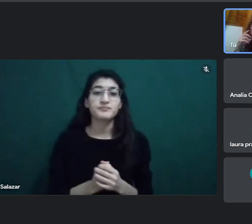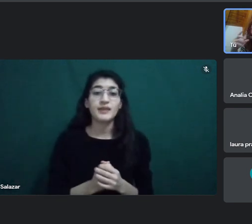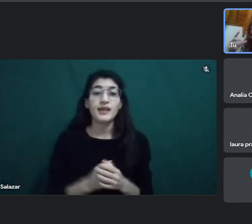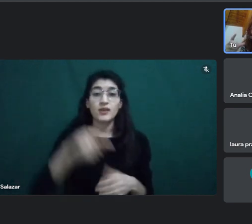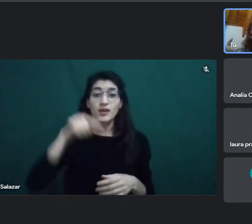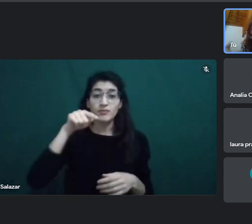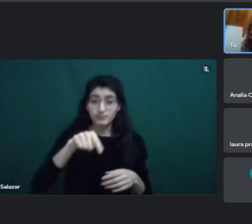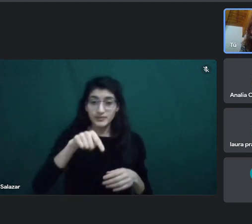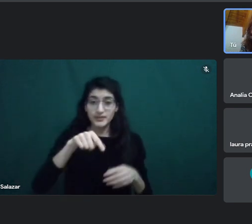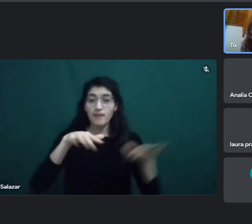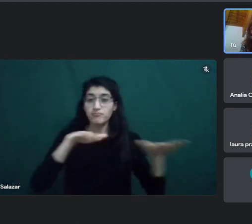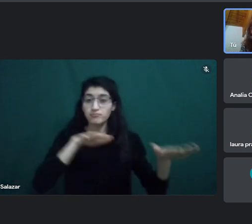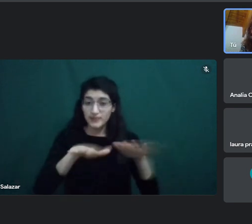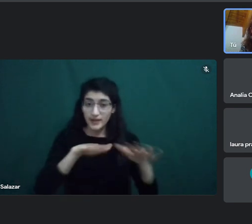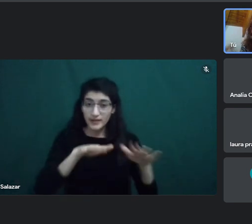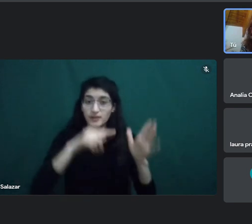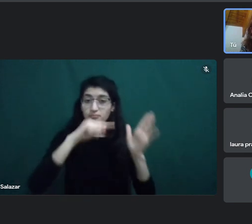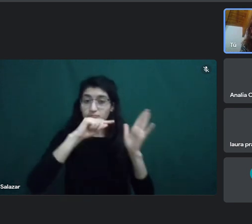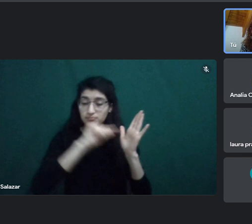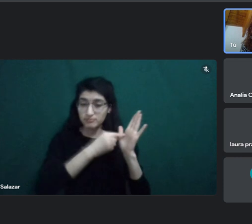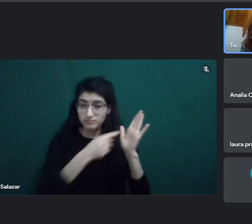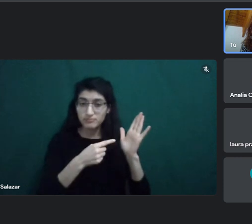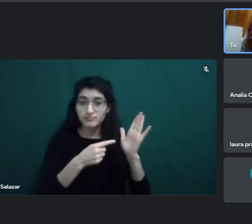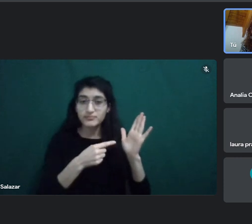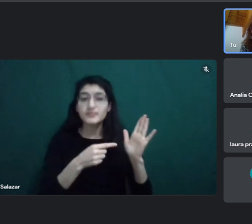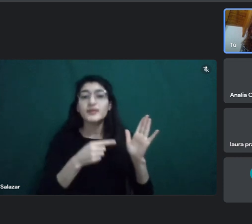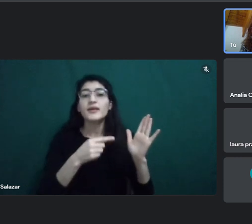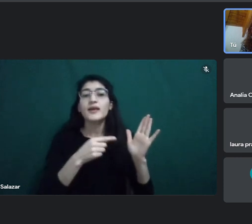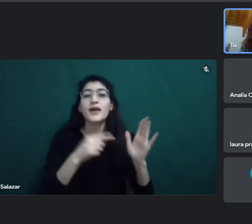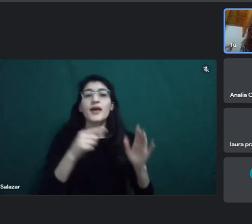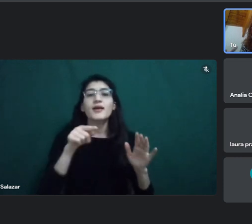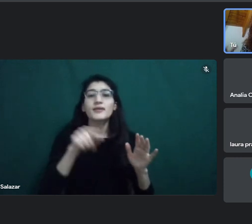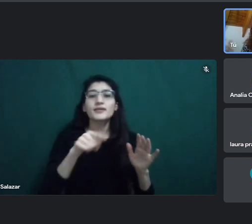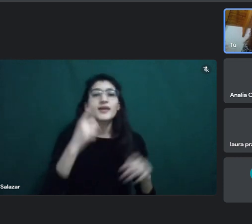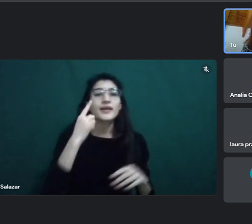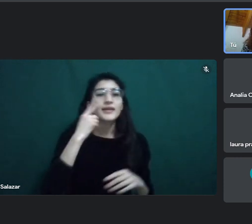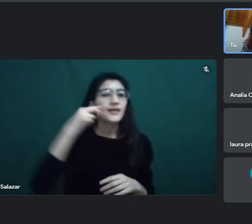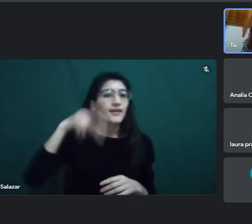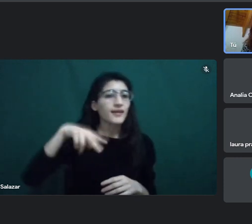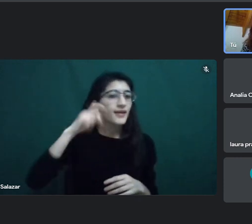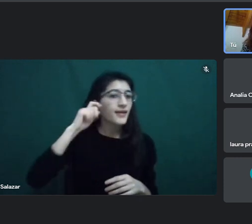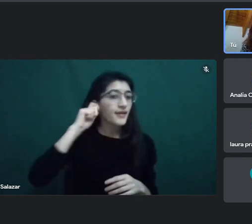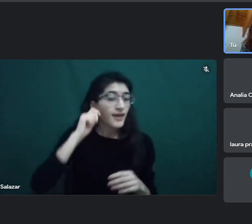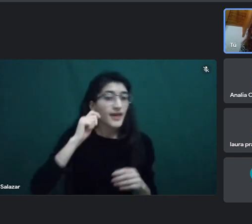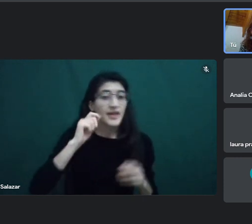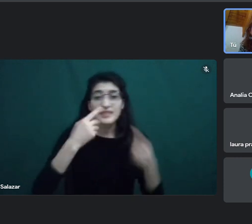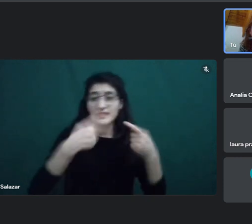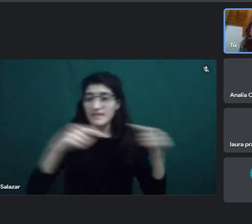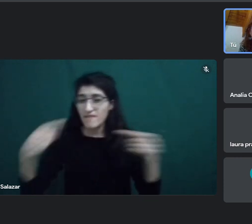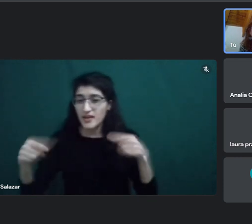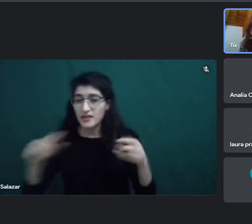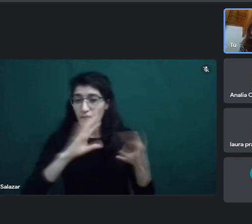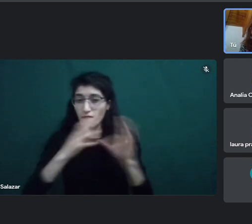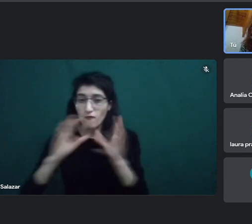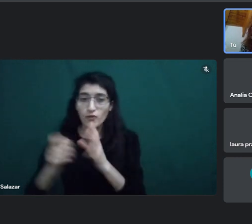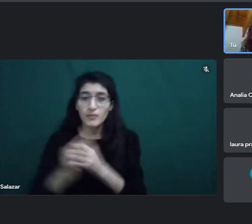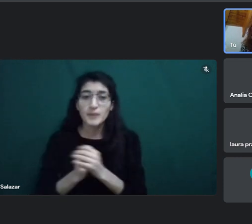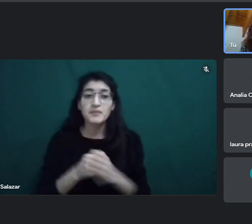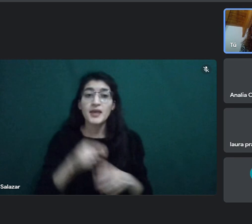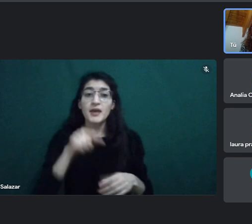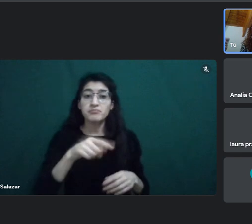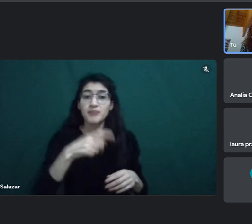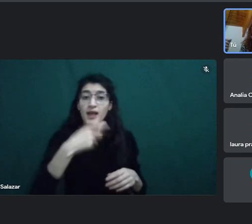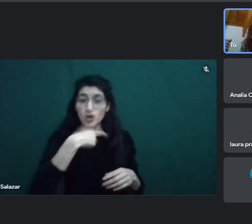teníamos acá, entonces, los casos de ING. Yo puse en rojo cuáles